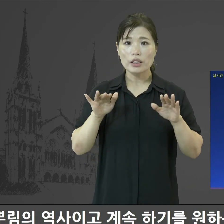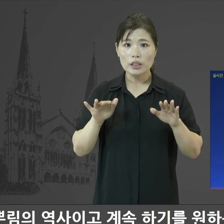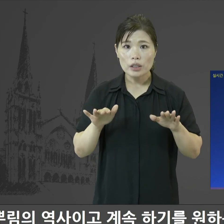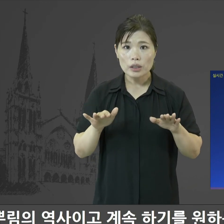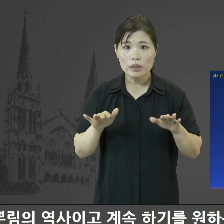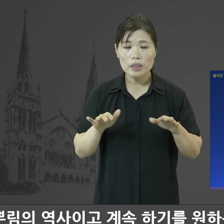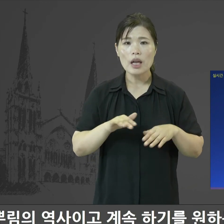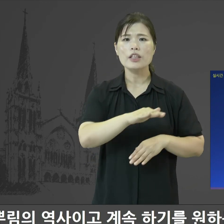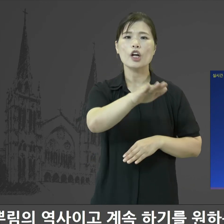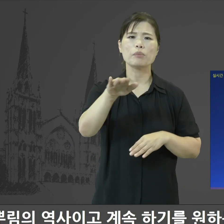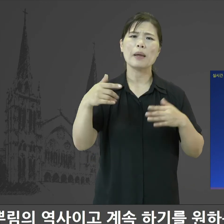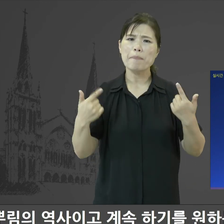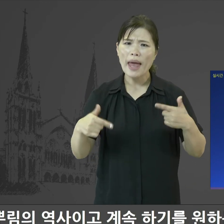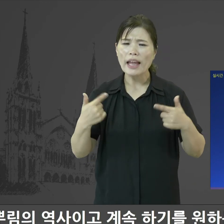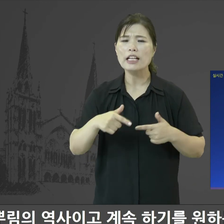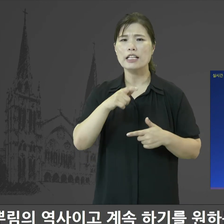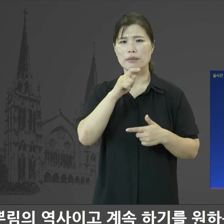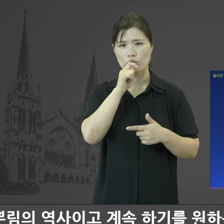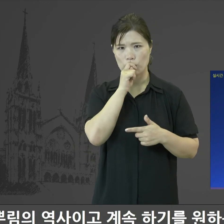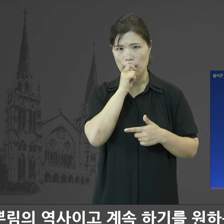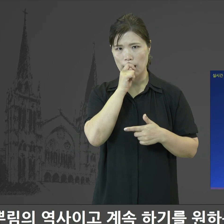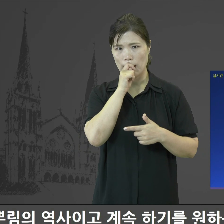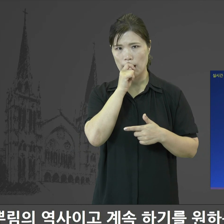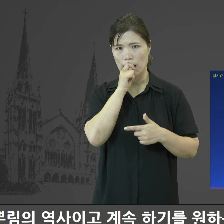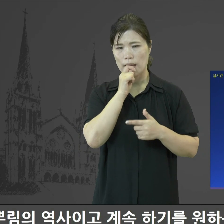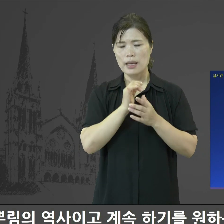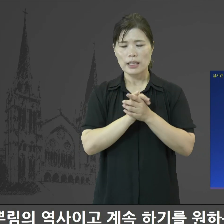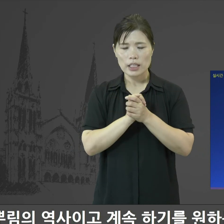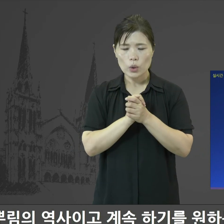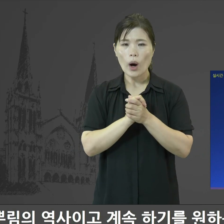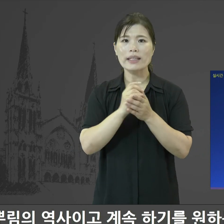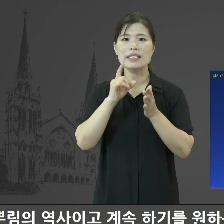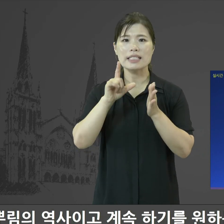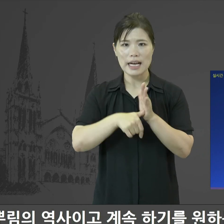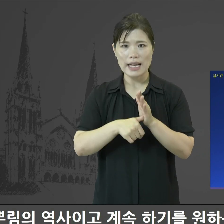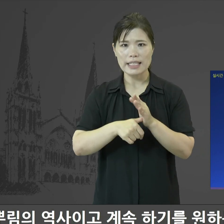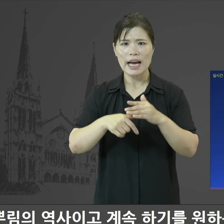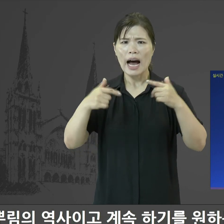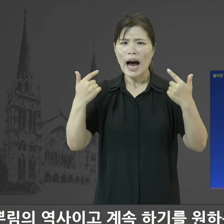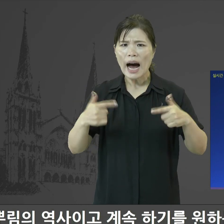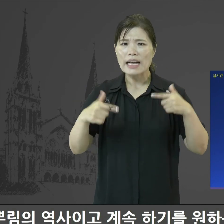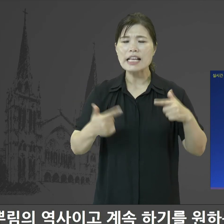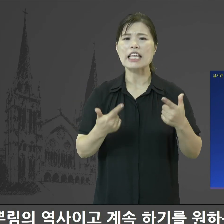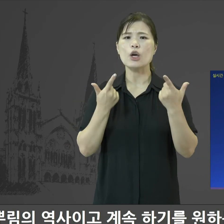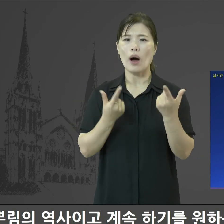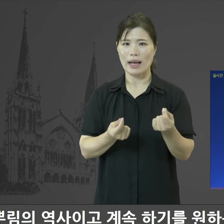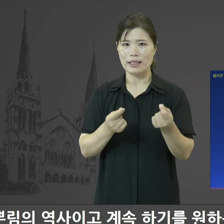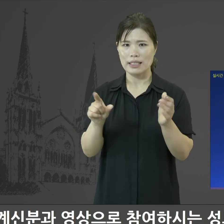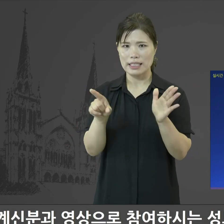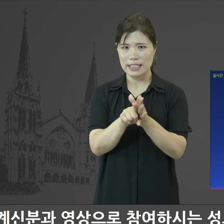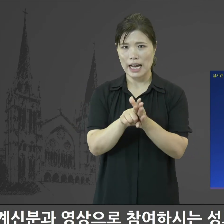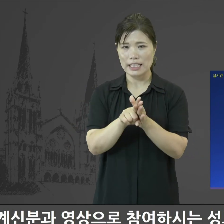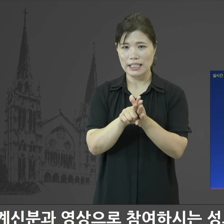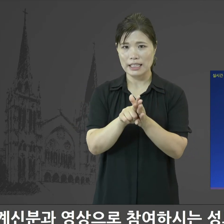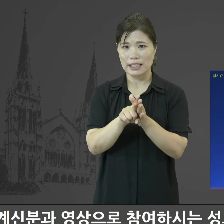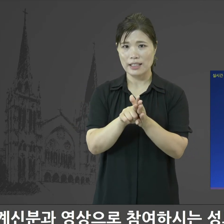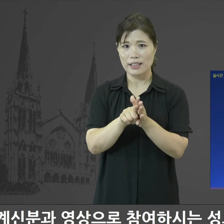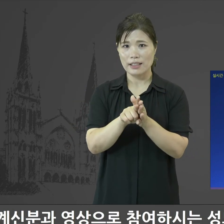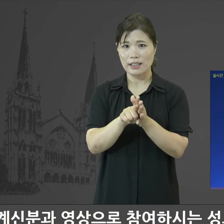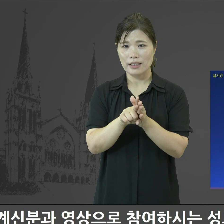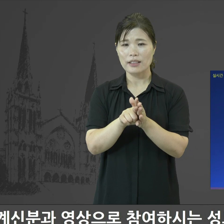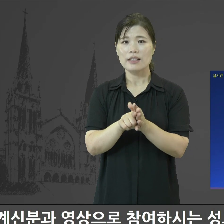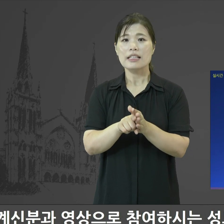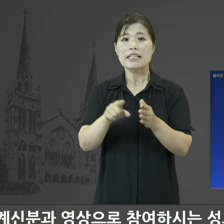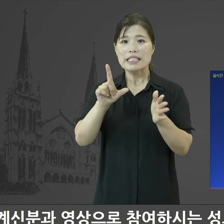묵상의 시간이, 말씀 앞에 서 있는 시간이, 기도로 나아가는 시간이 항상 그런 시간이 되시기를 축복합니다. 오늘 베드로전서의